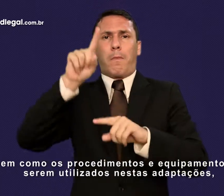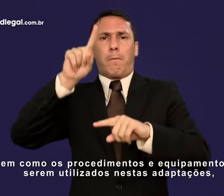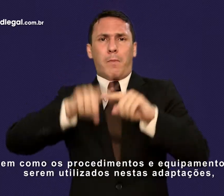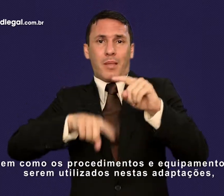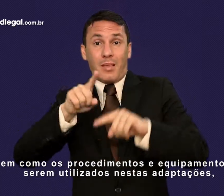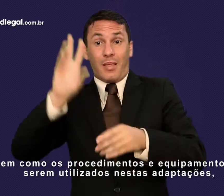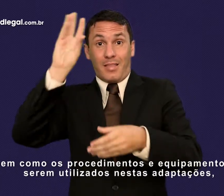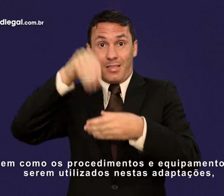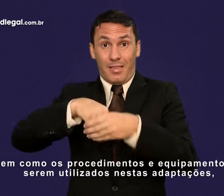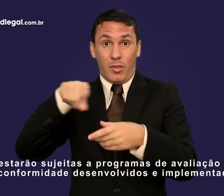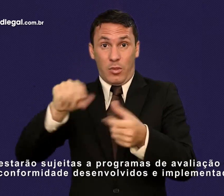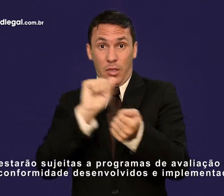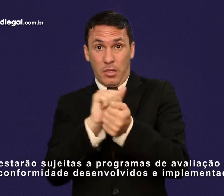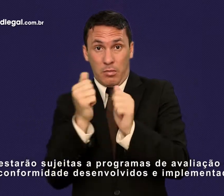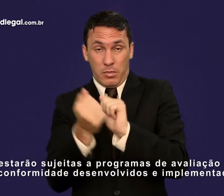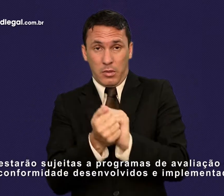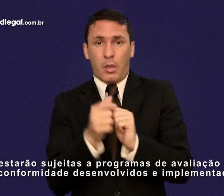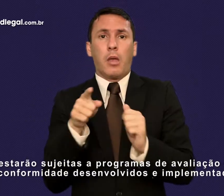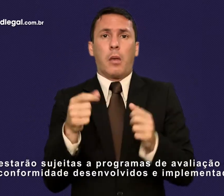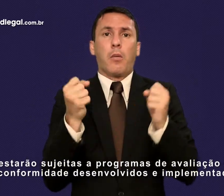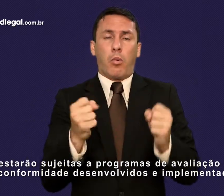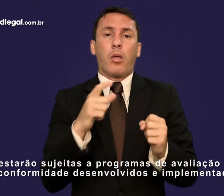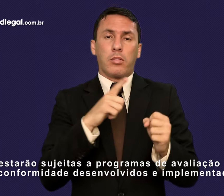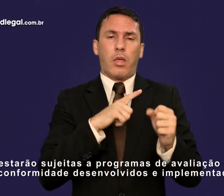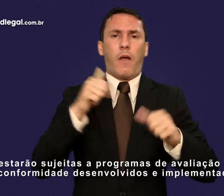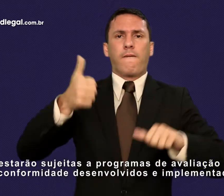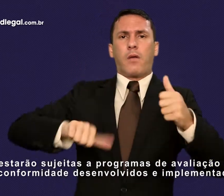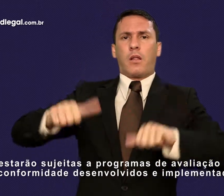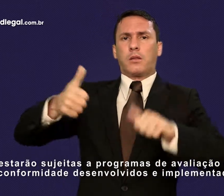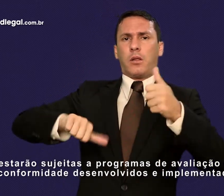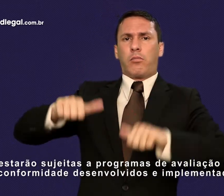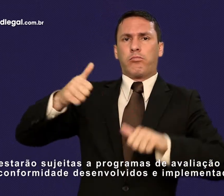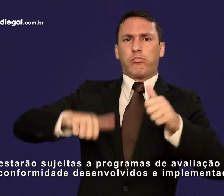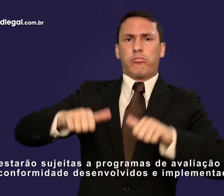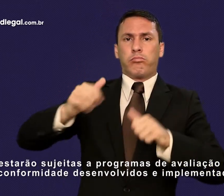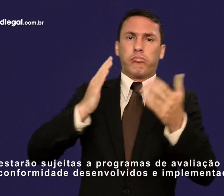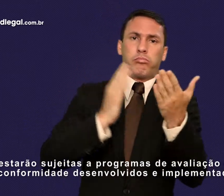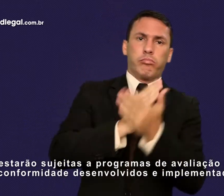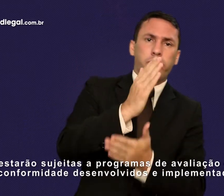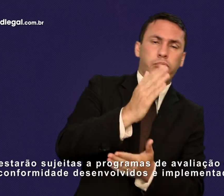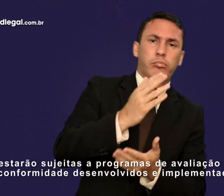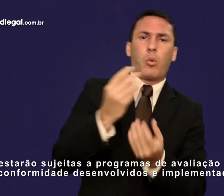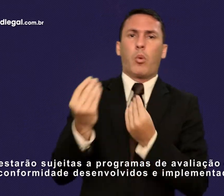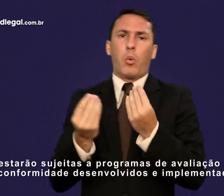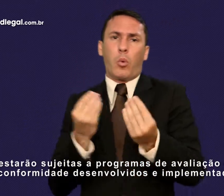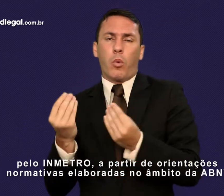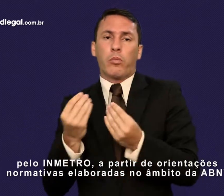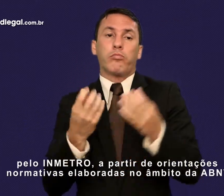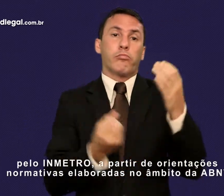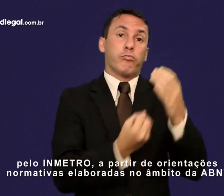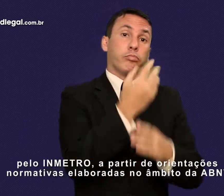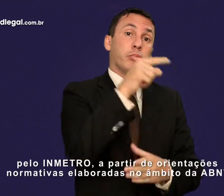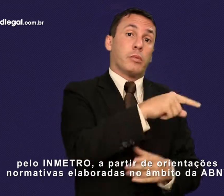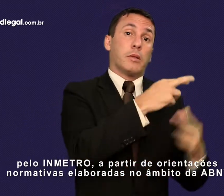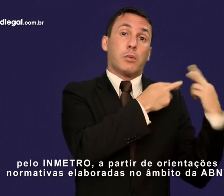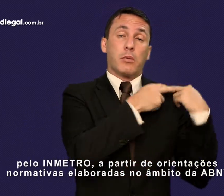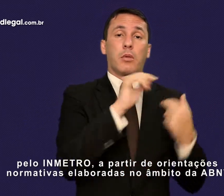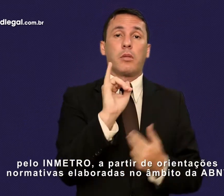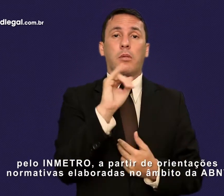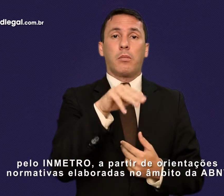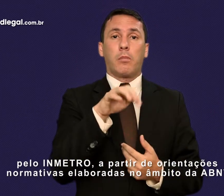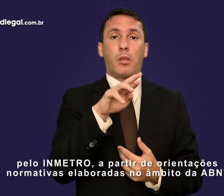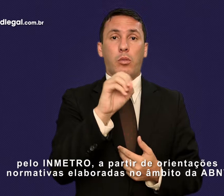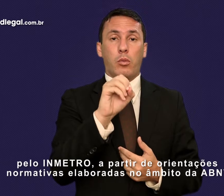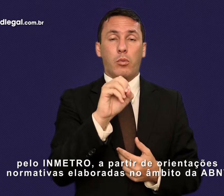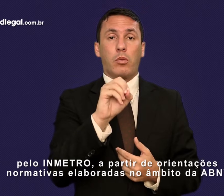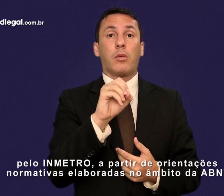utilizados nestas adaptações, estarão sujeitas a programas de avaliação de conformidade desenvolvidos e implementados pelo INMetro, a partir